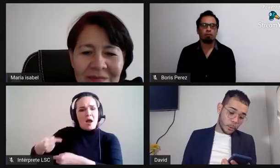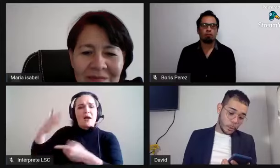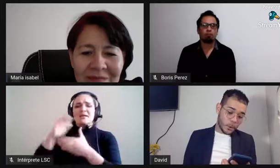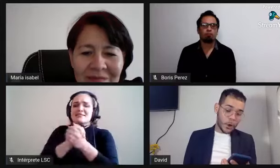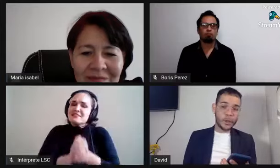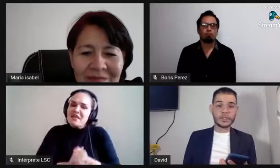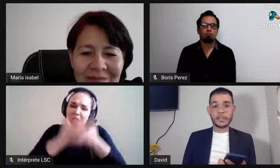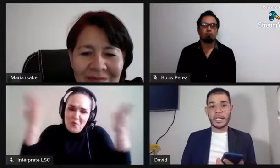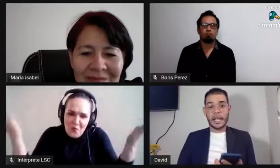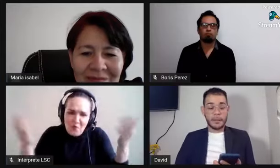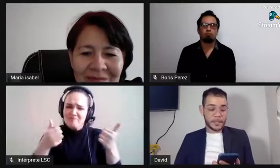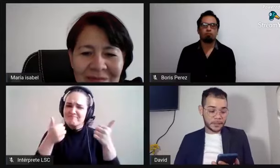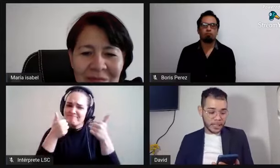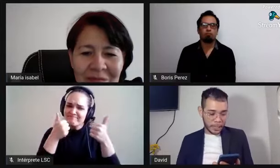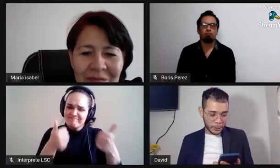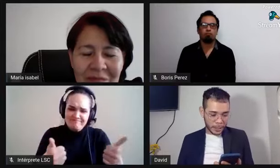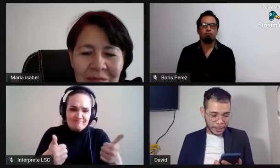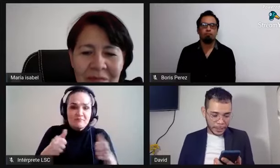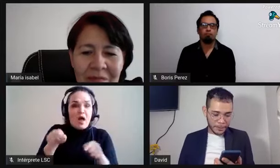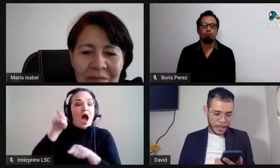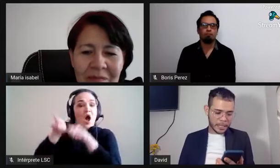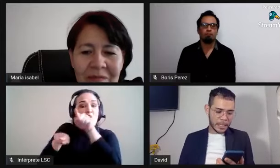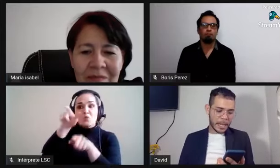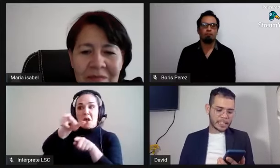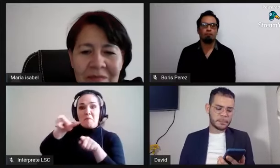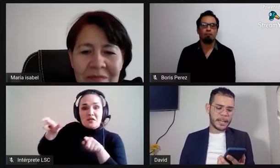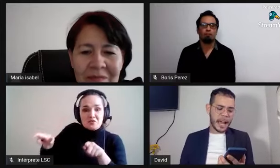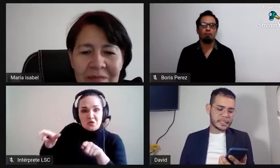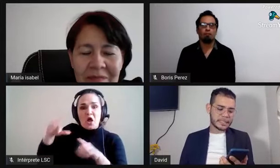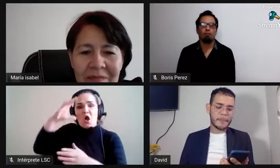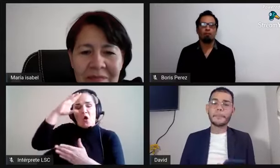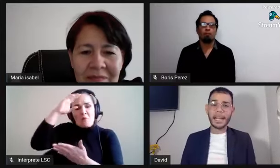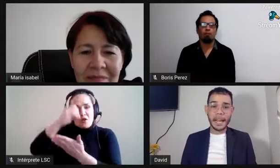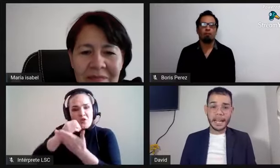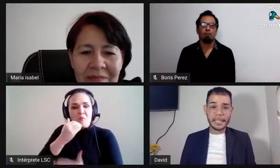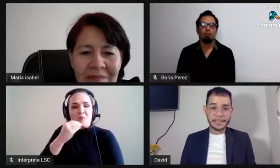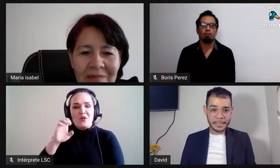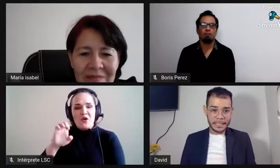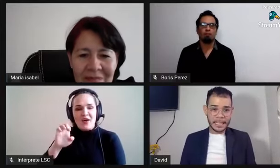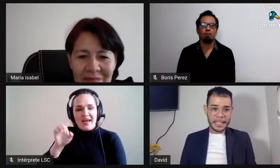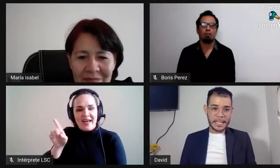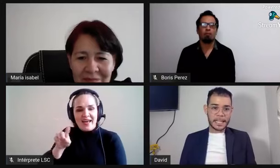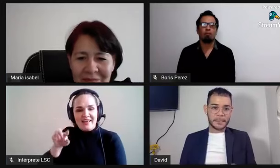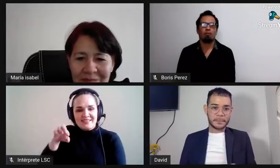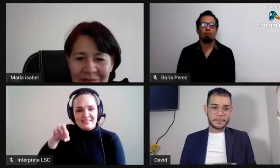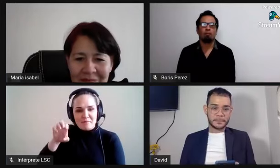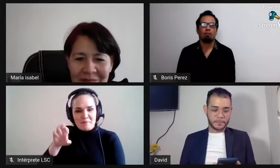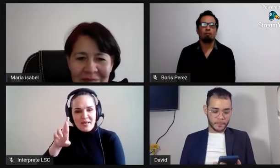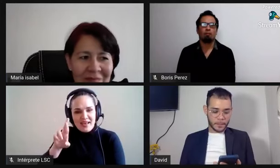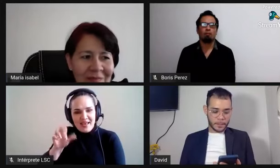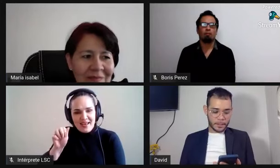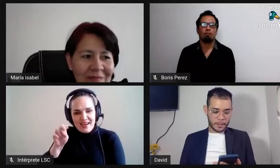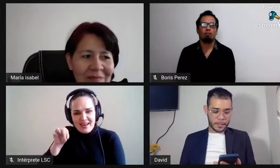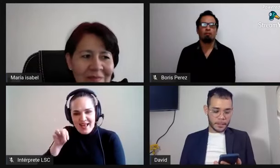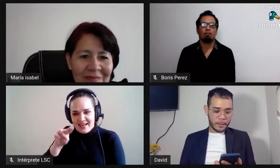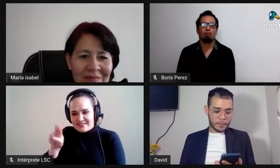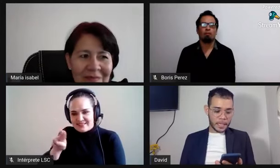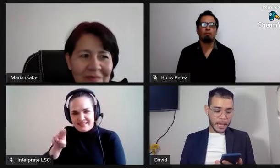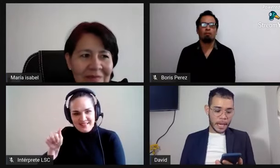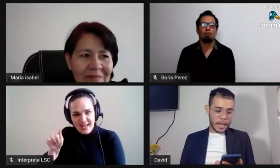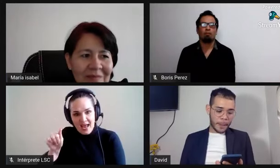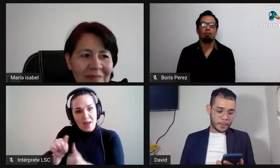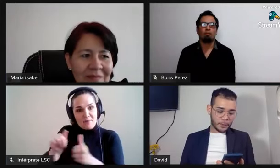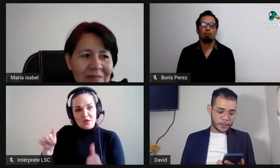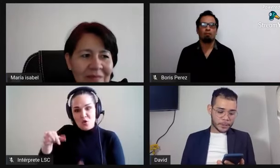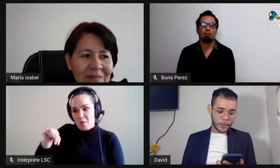enviando saludos, personas que nos escriben, Esperanza Pérez,